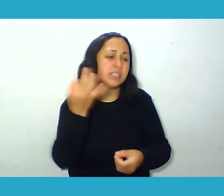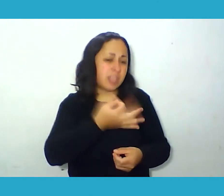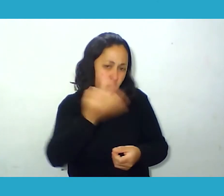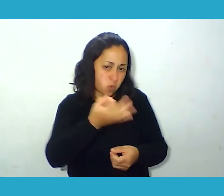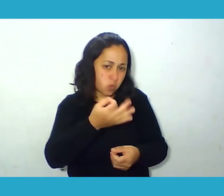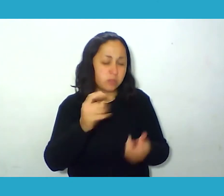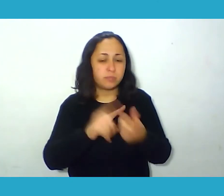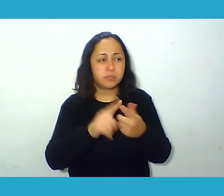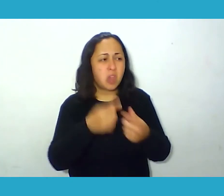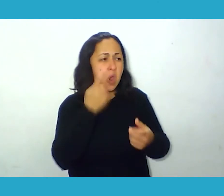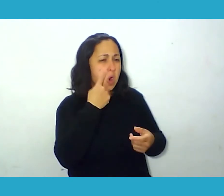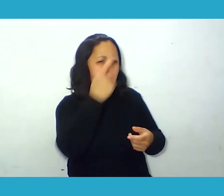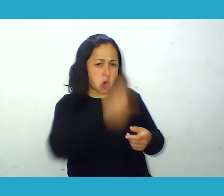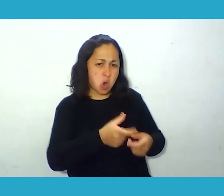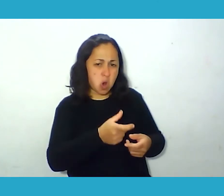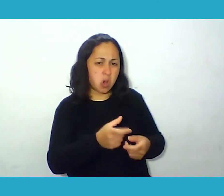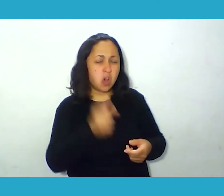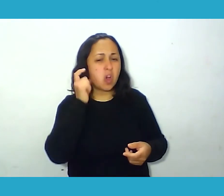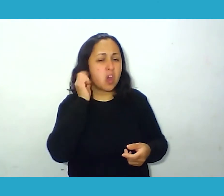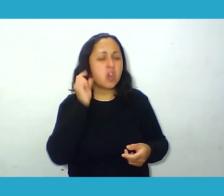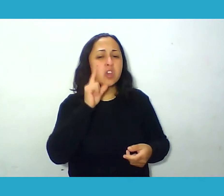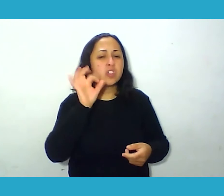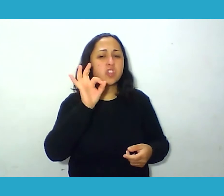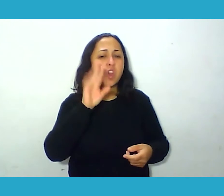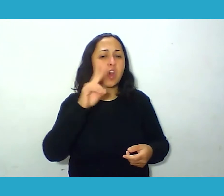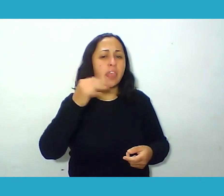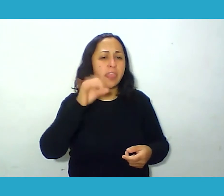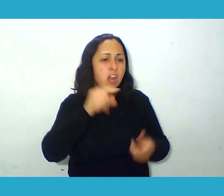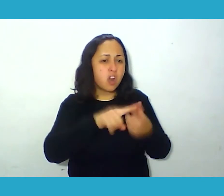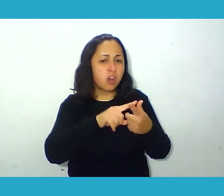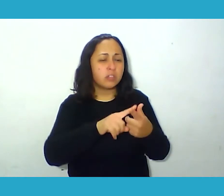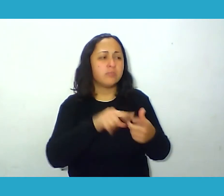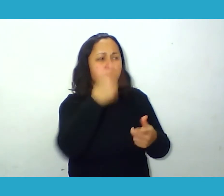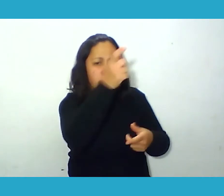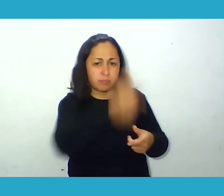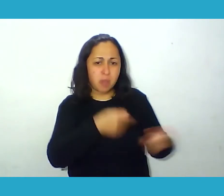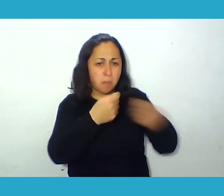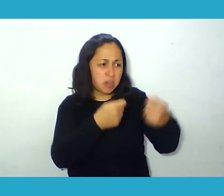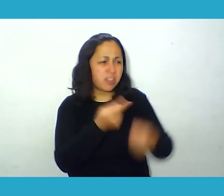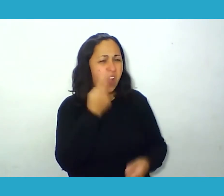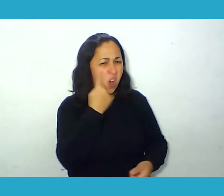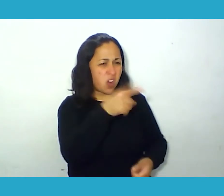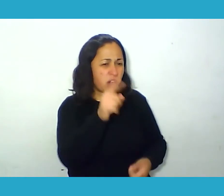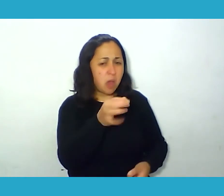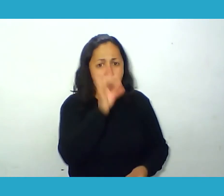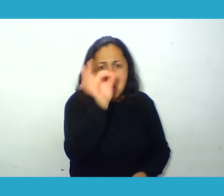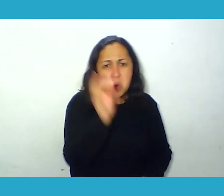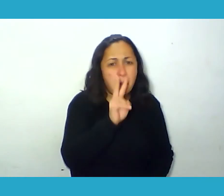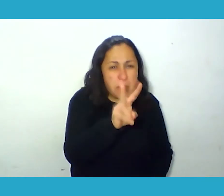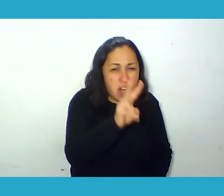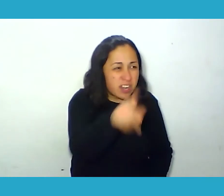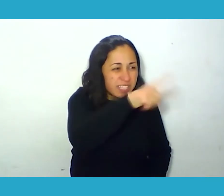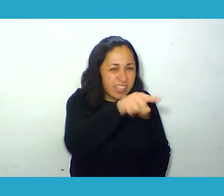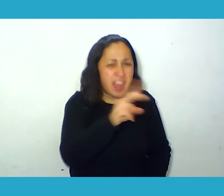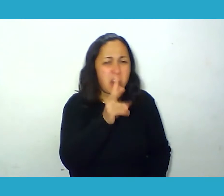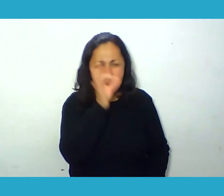Giordano y Farfán y ministro secretario de Ingresos Públicos. Estos funcionarios nunca fueron peronistas. Se definirán libres